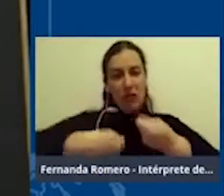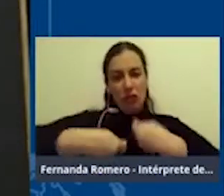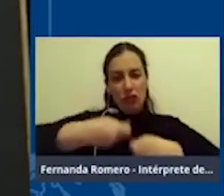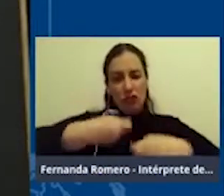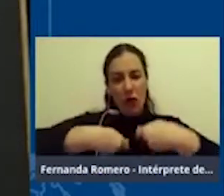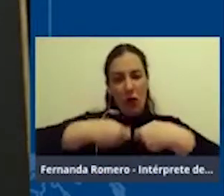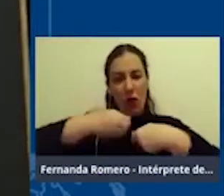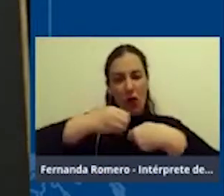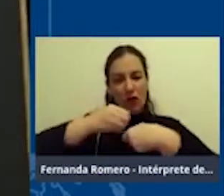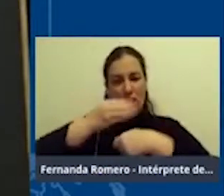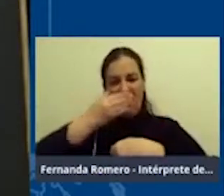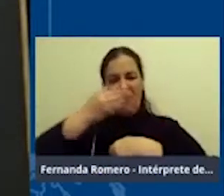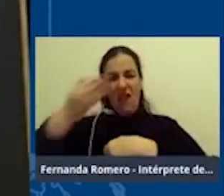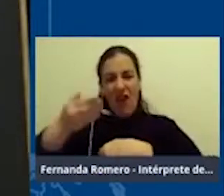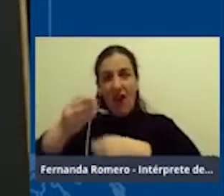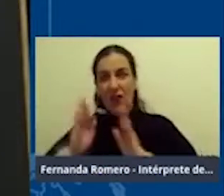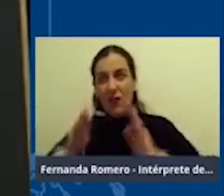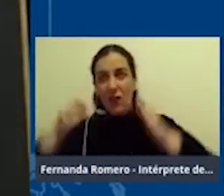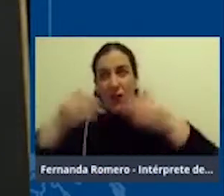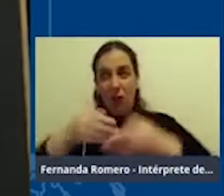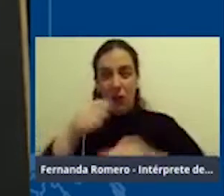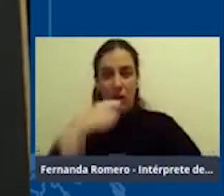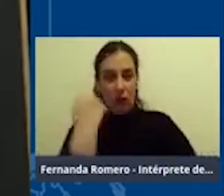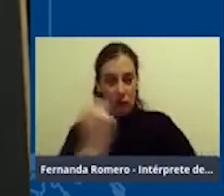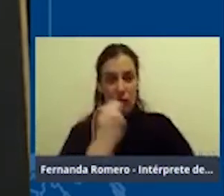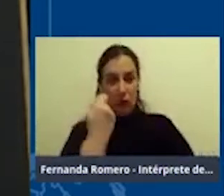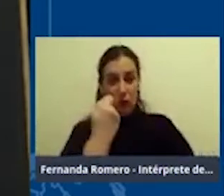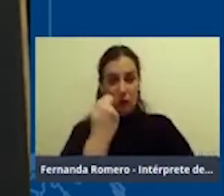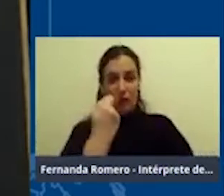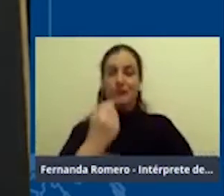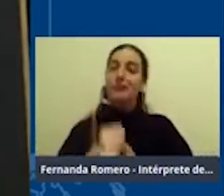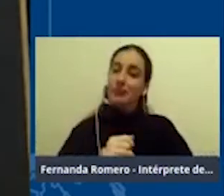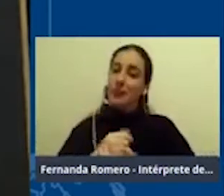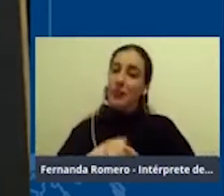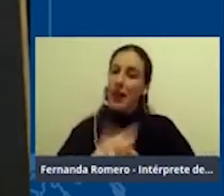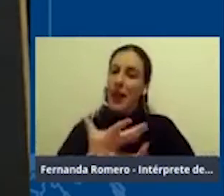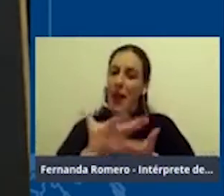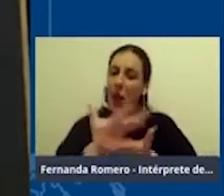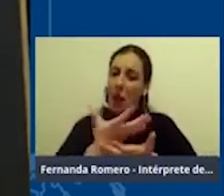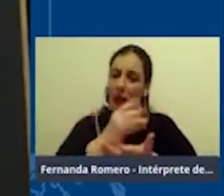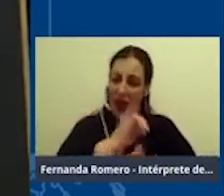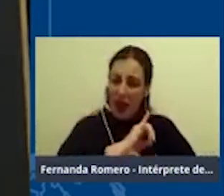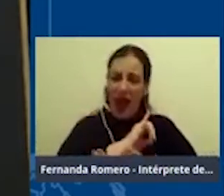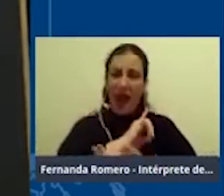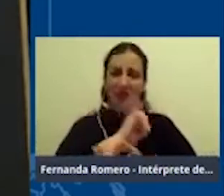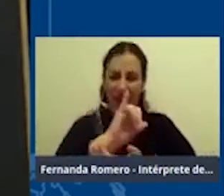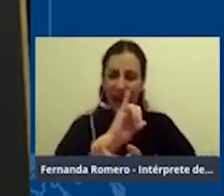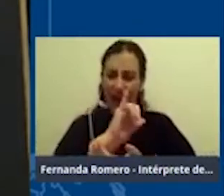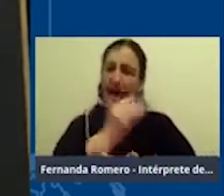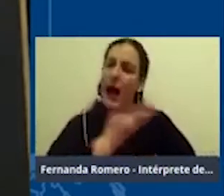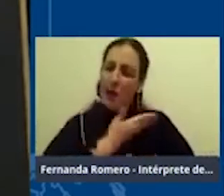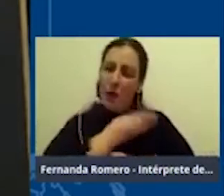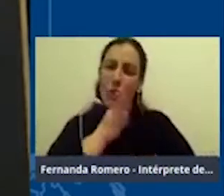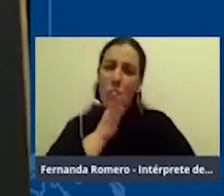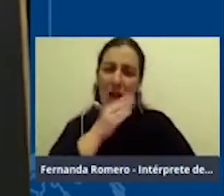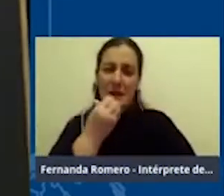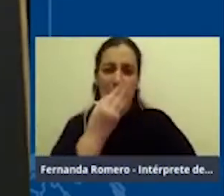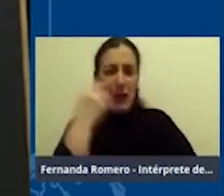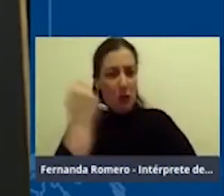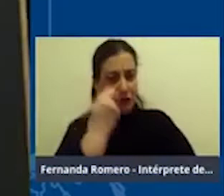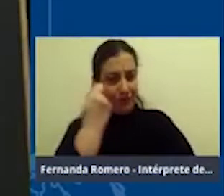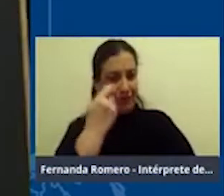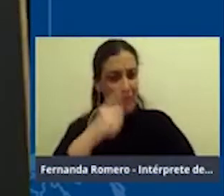para o Rio Grande do Sul. Queria dizer aos amigos que conhecem bem o Rio Grande, o nosso Estado tem